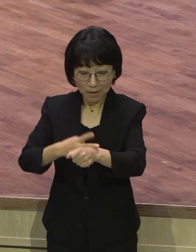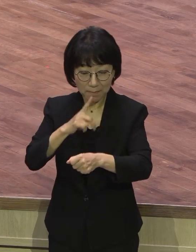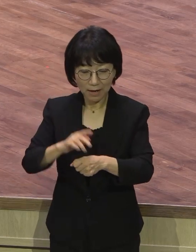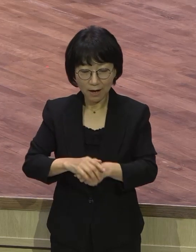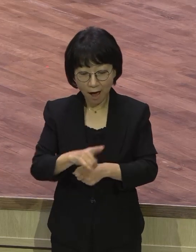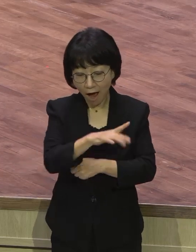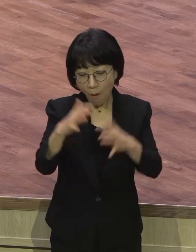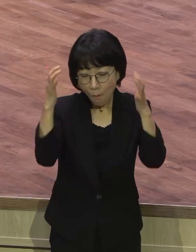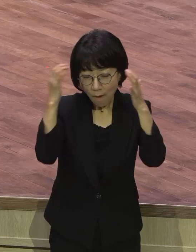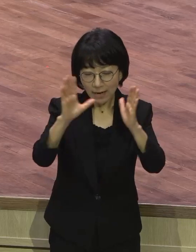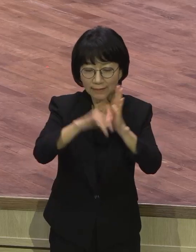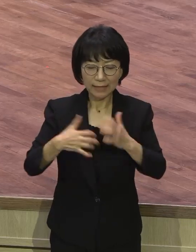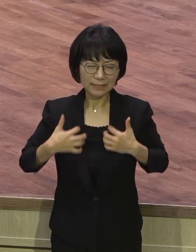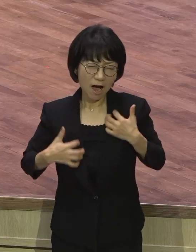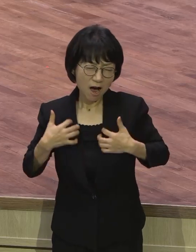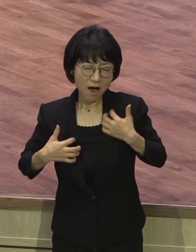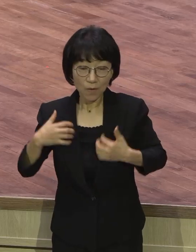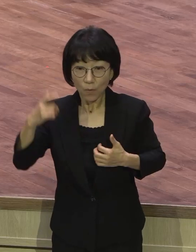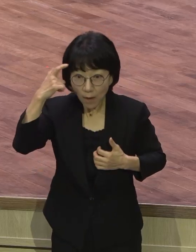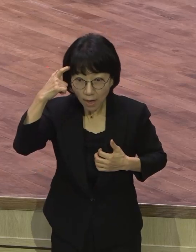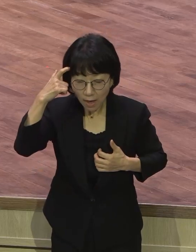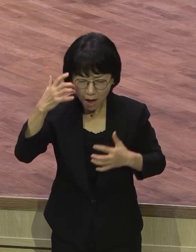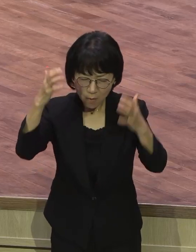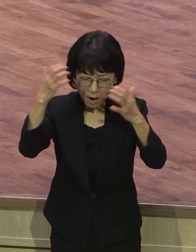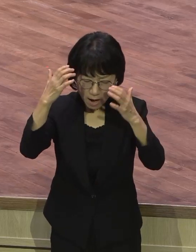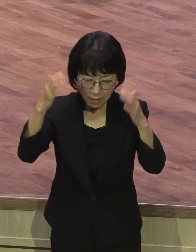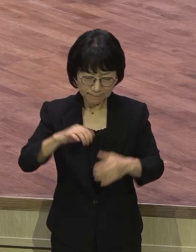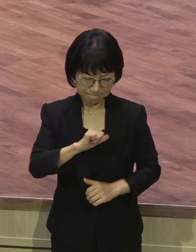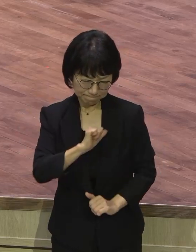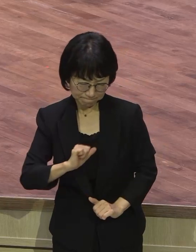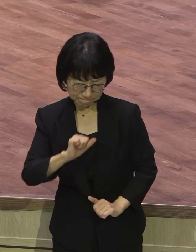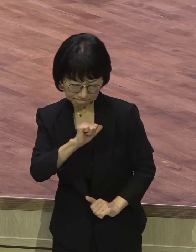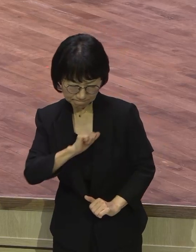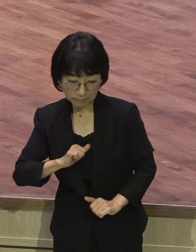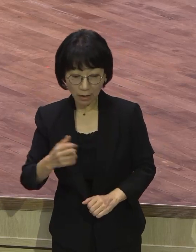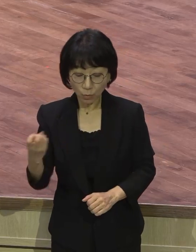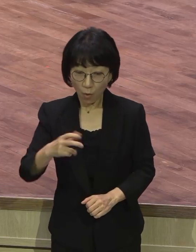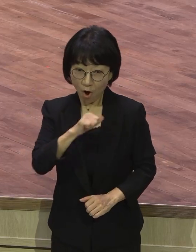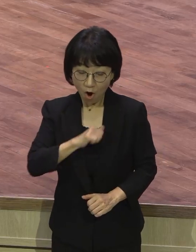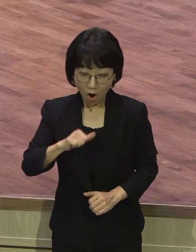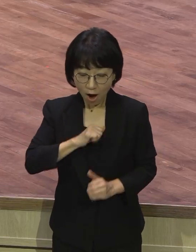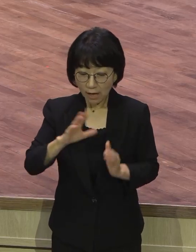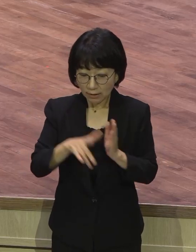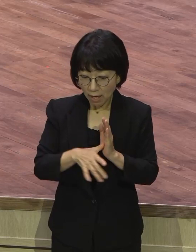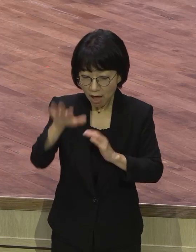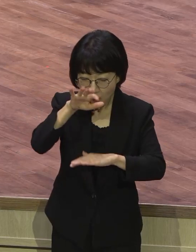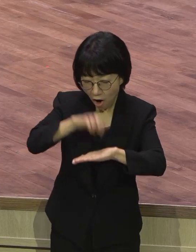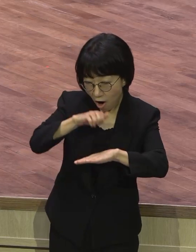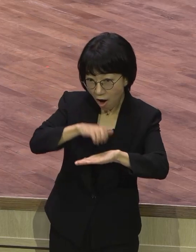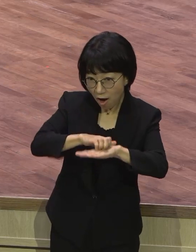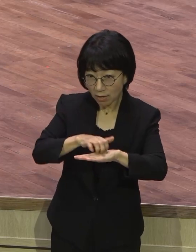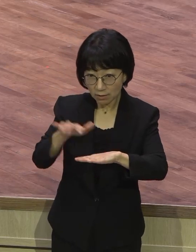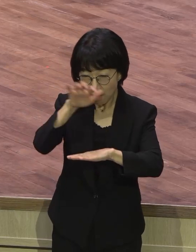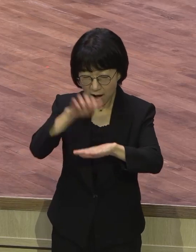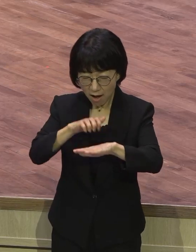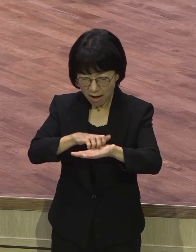중에도 즐거워하나니 이는 환란은 인내를 인내는 연단을 연단은 소망을 이런 줄 알미로다